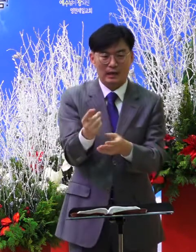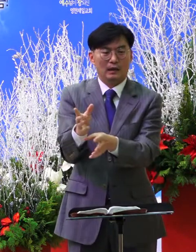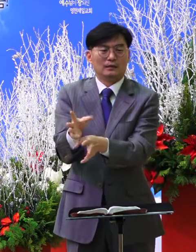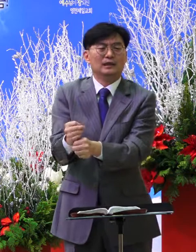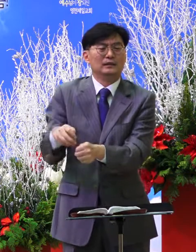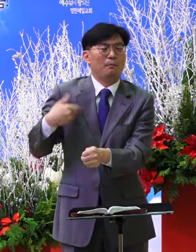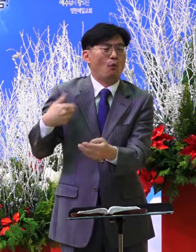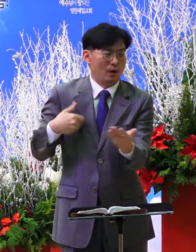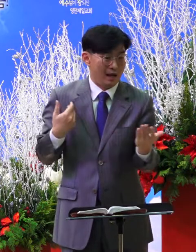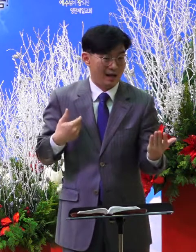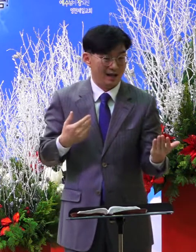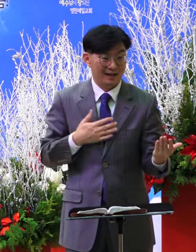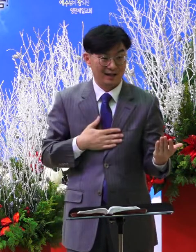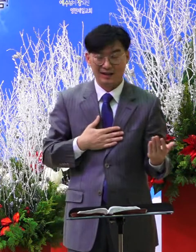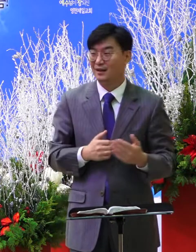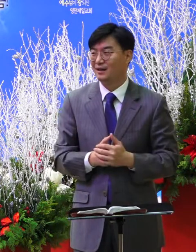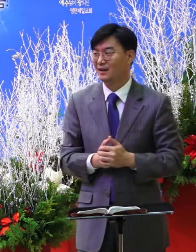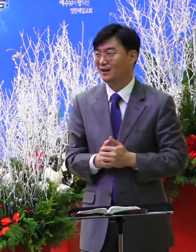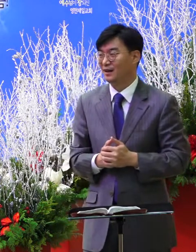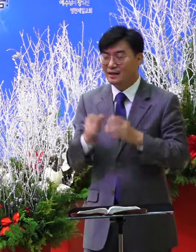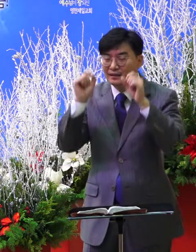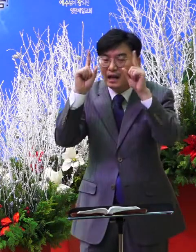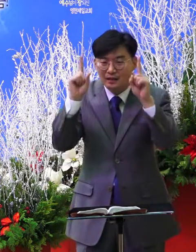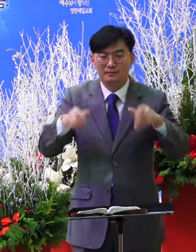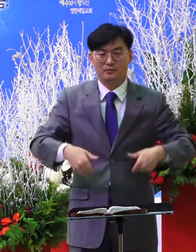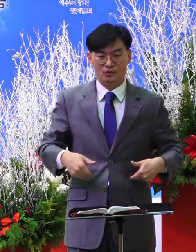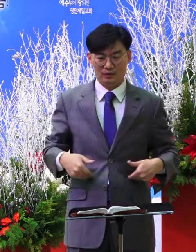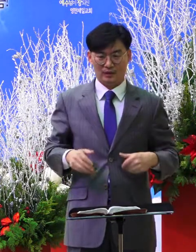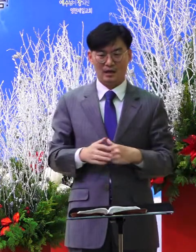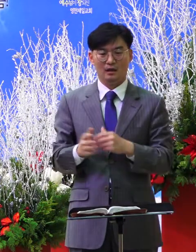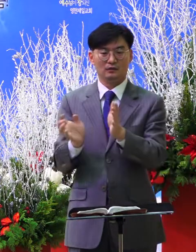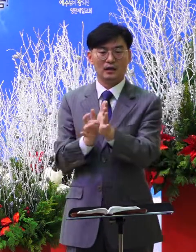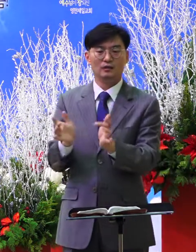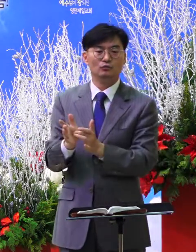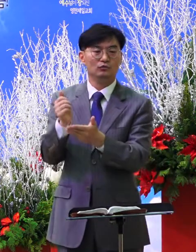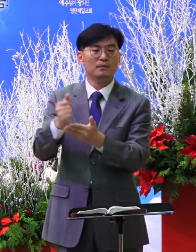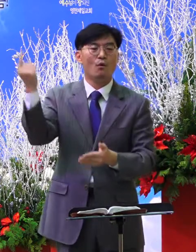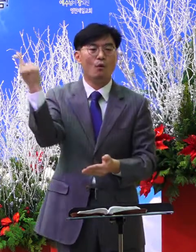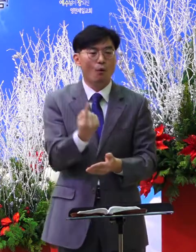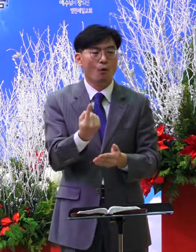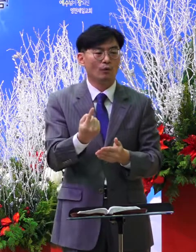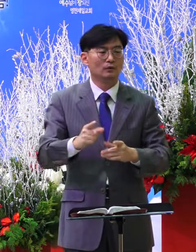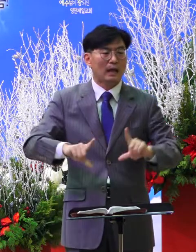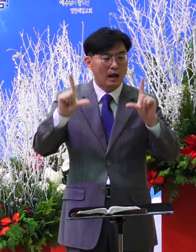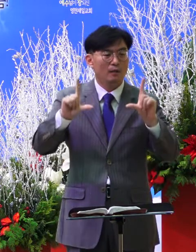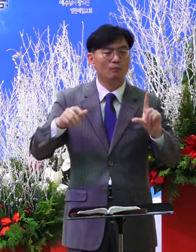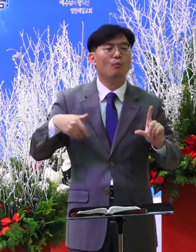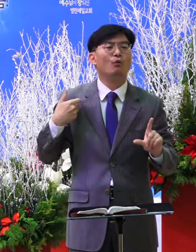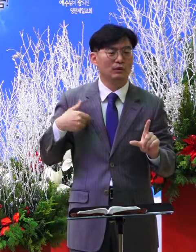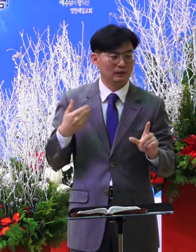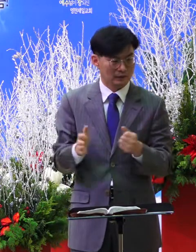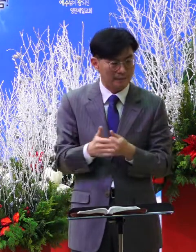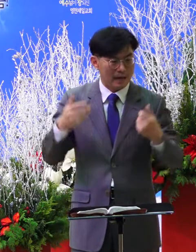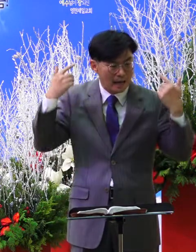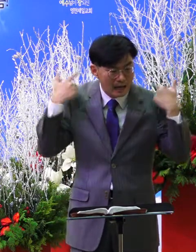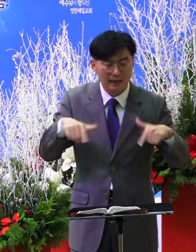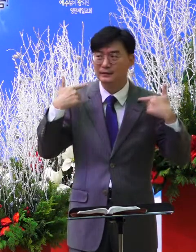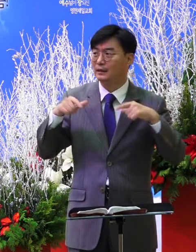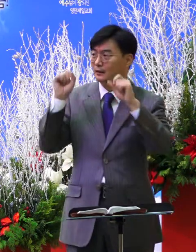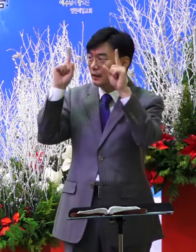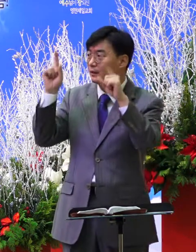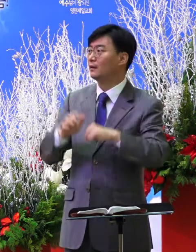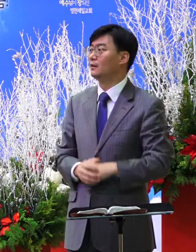알지 못함이니라. 깨어있으라 말씀하시죠. 그리고 이어지는 44절입니다.